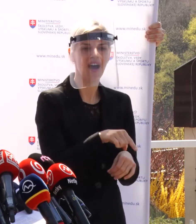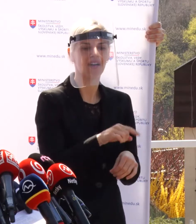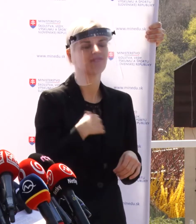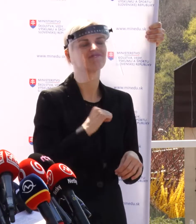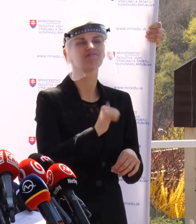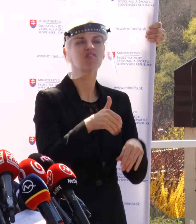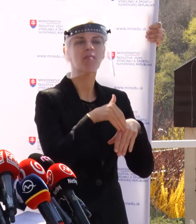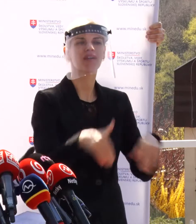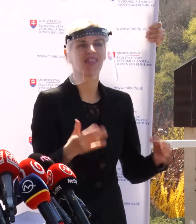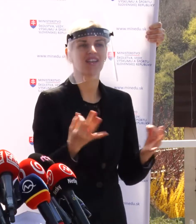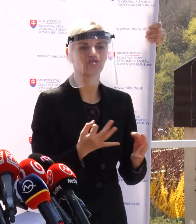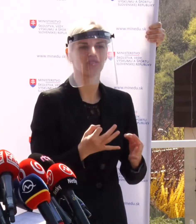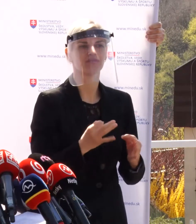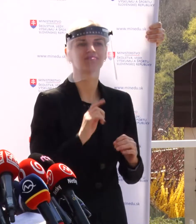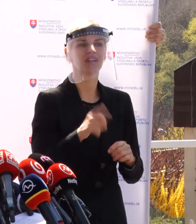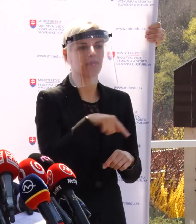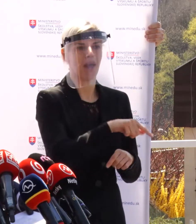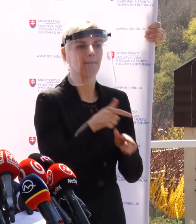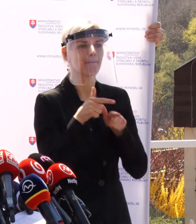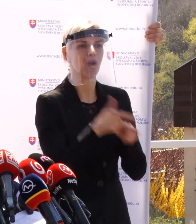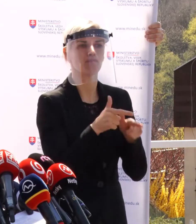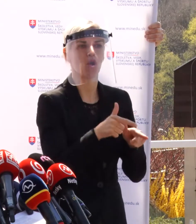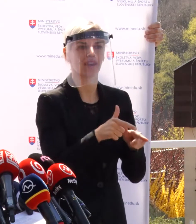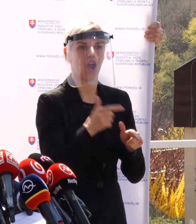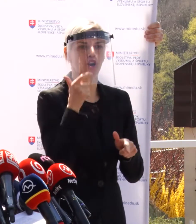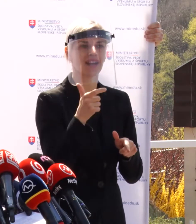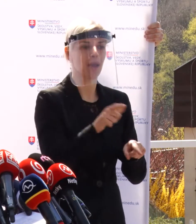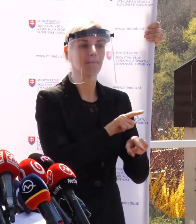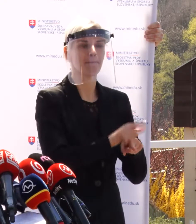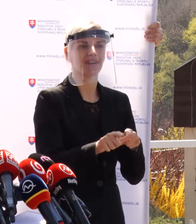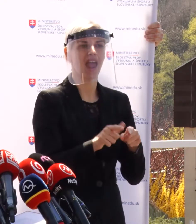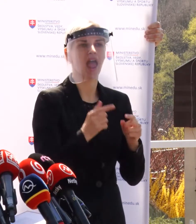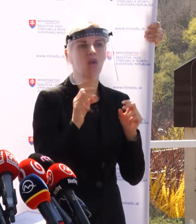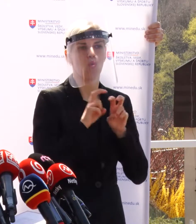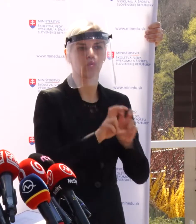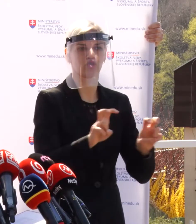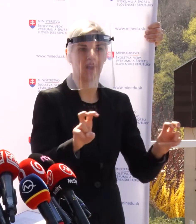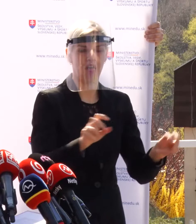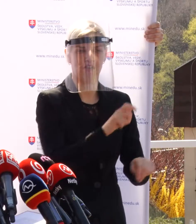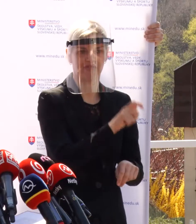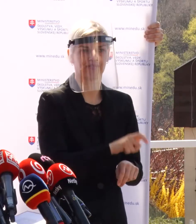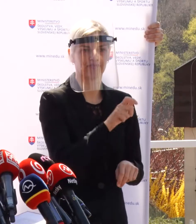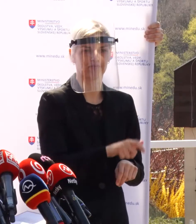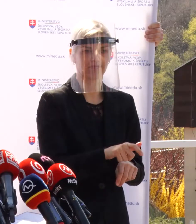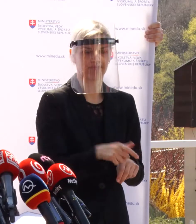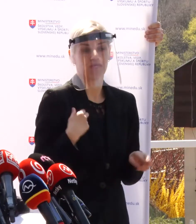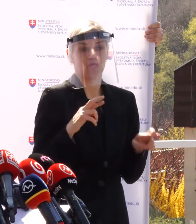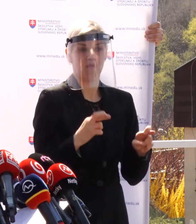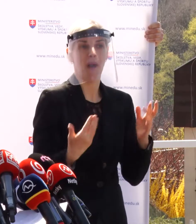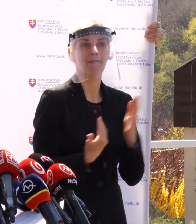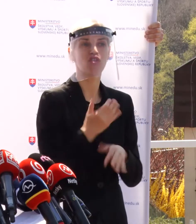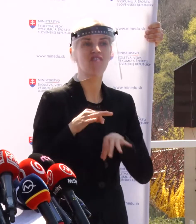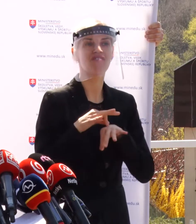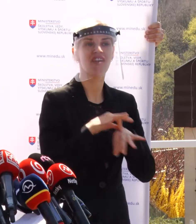rade musia byť podporné organizácie pre učiteľov a ja verím, že tak pod novým vedením